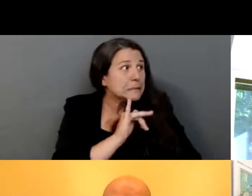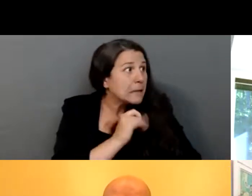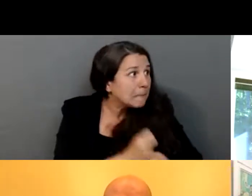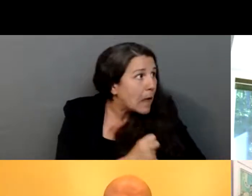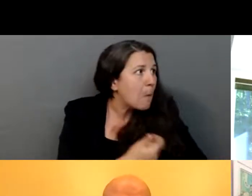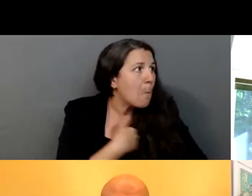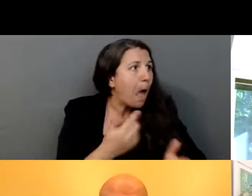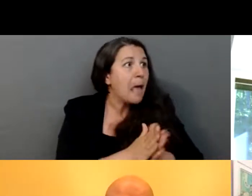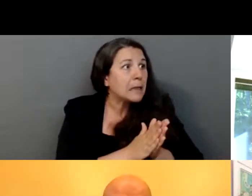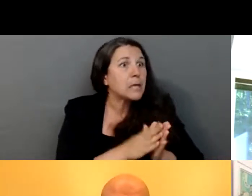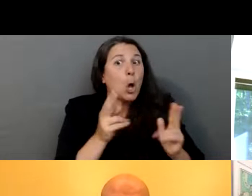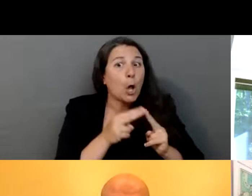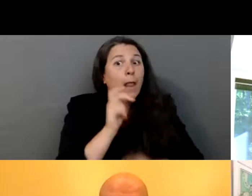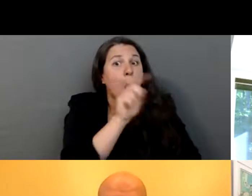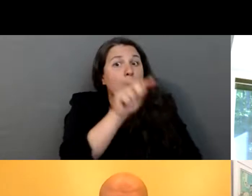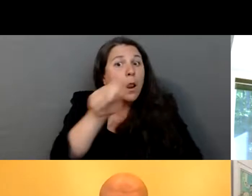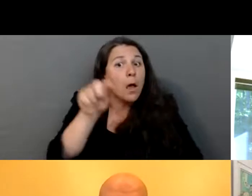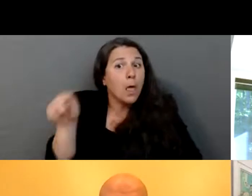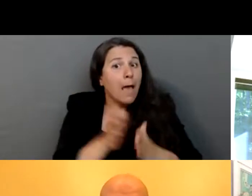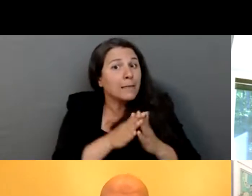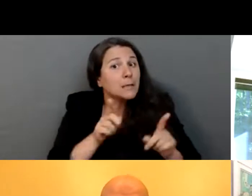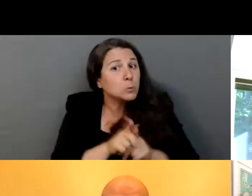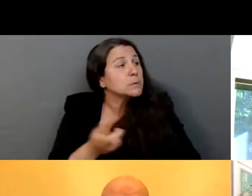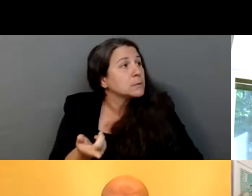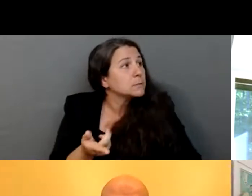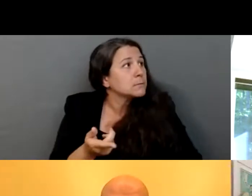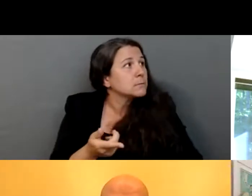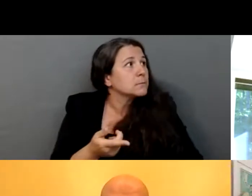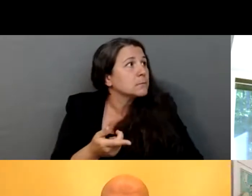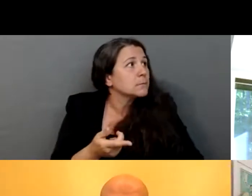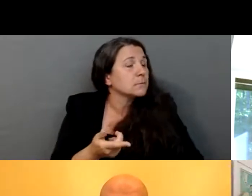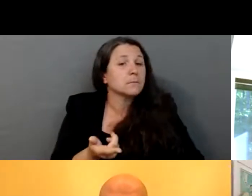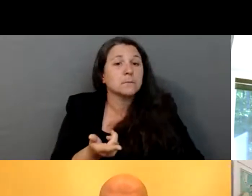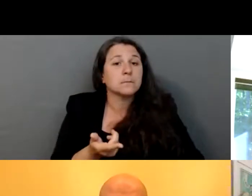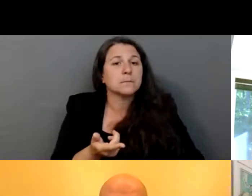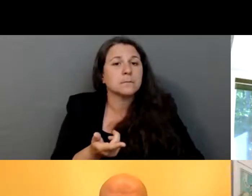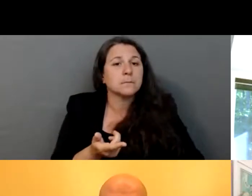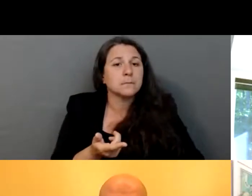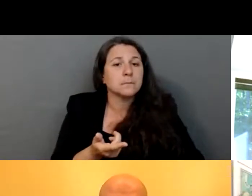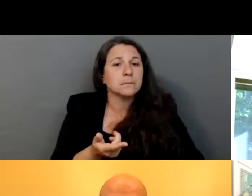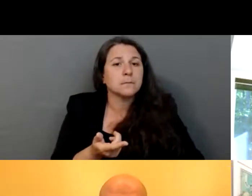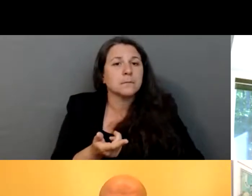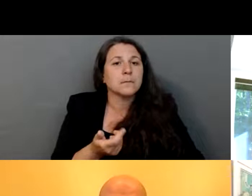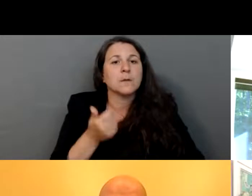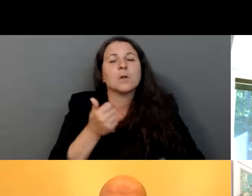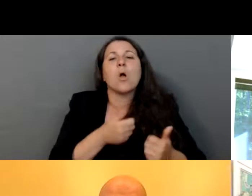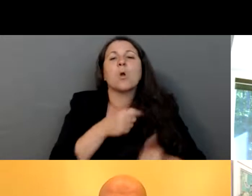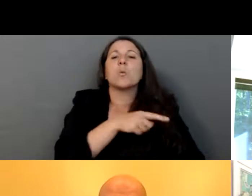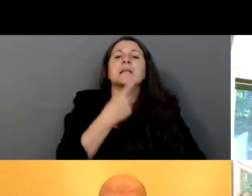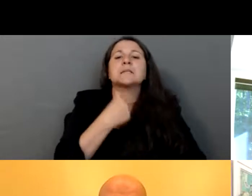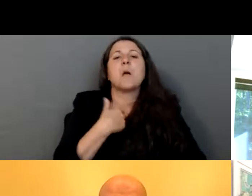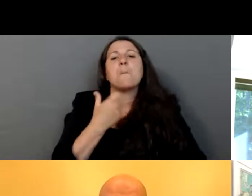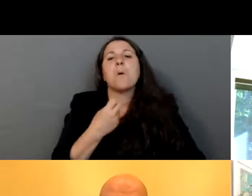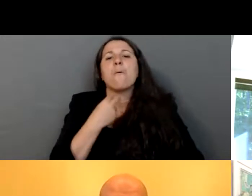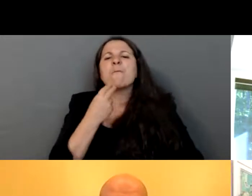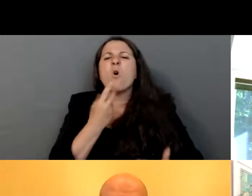intéressés pour en connaître d'autres gens. Puis que leur truc d'accessibilité qui existe, c'est comme, ben, vous pouvez dire le voice-over, mais nous, notre système